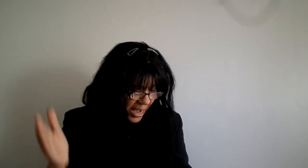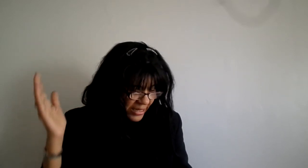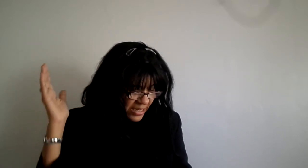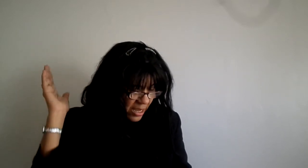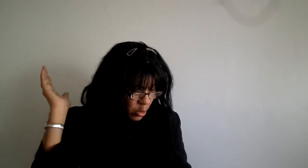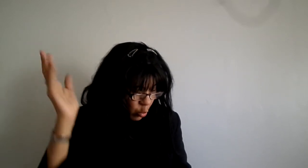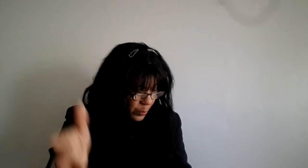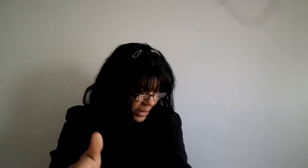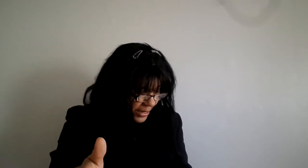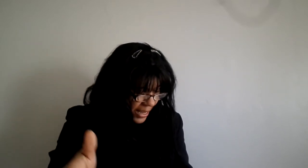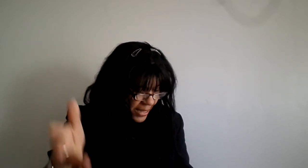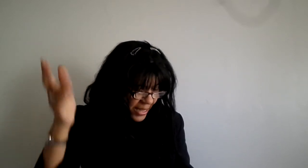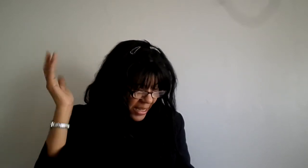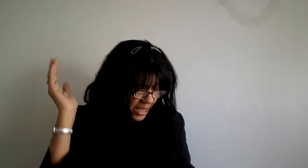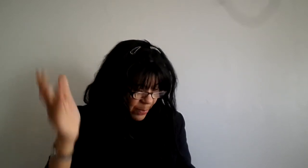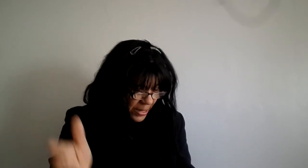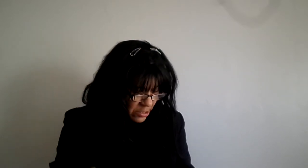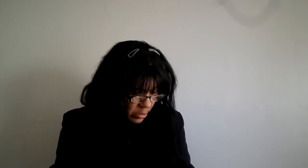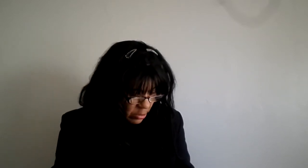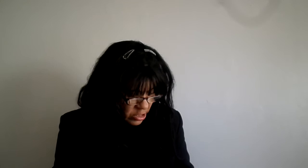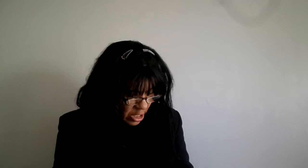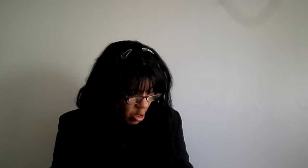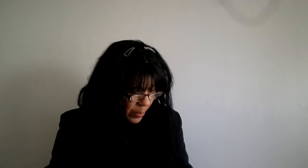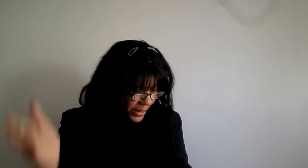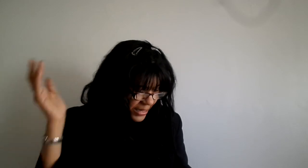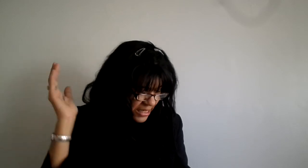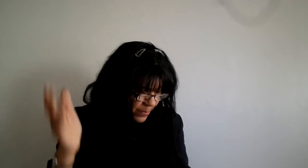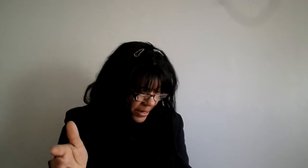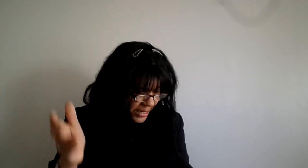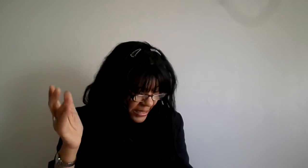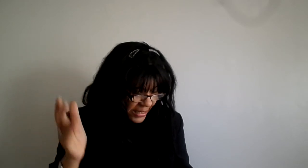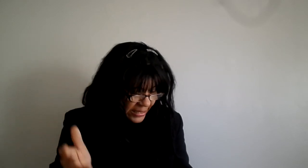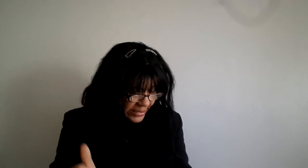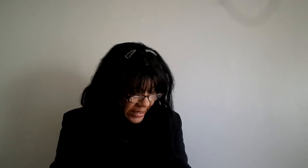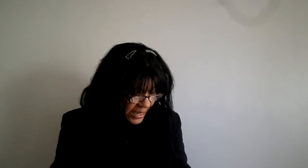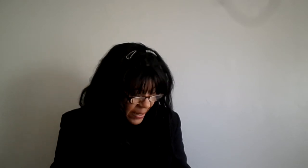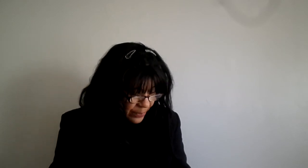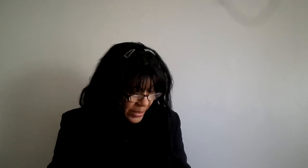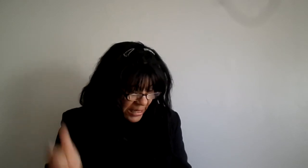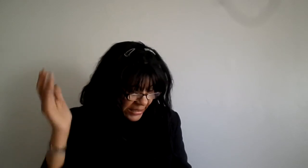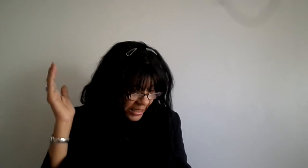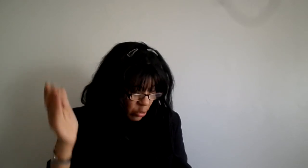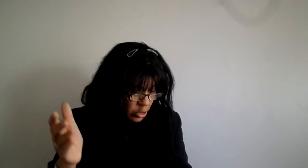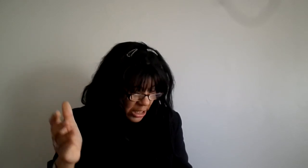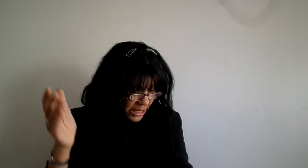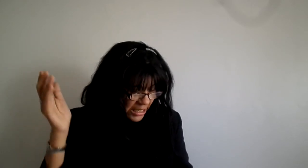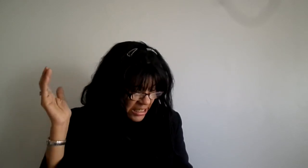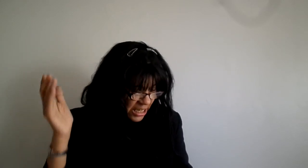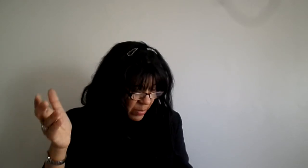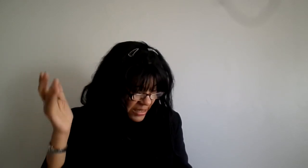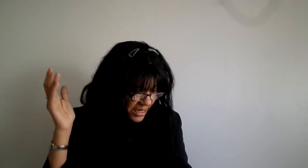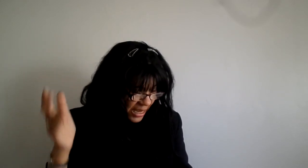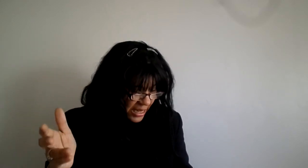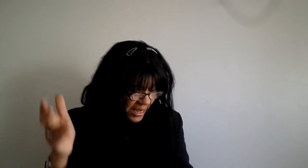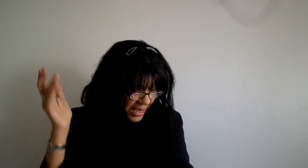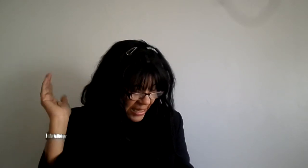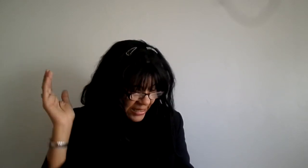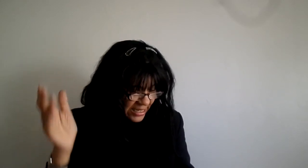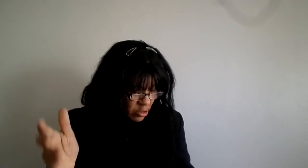haya lumbreras, espasión en los cielos para que se pare el día de noche y sirva señales a la estación